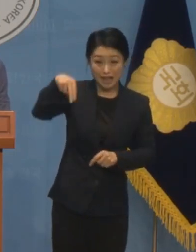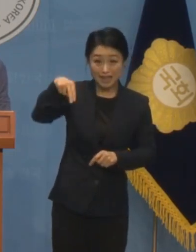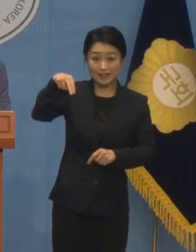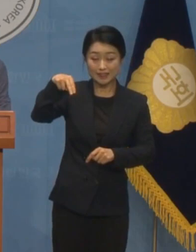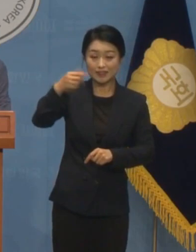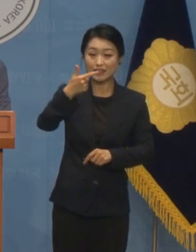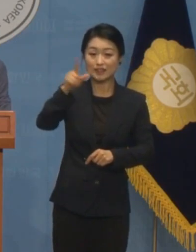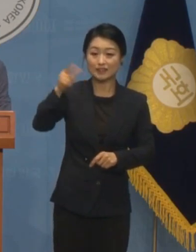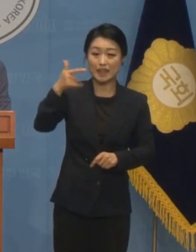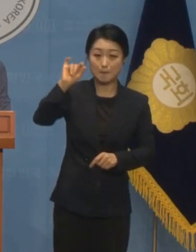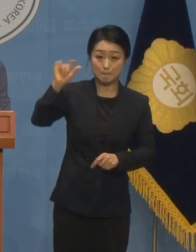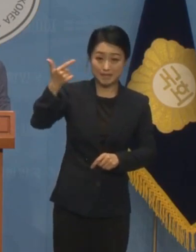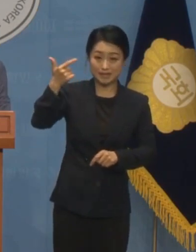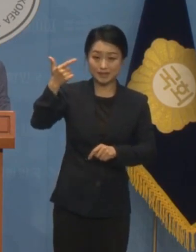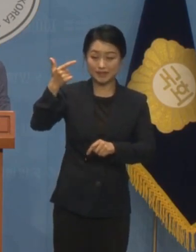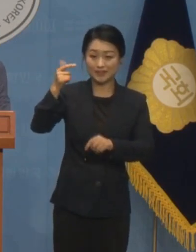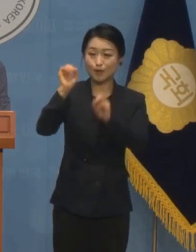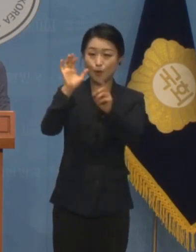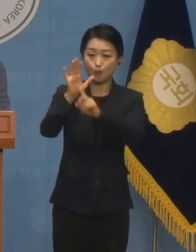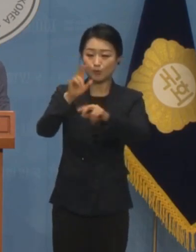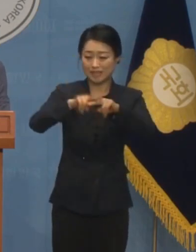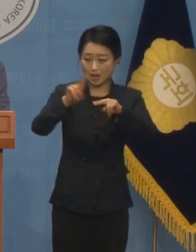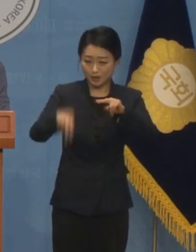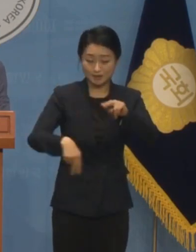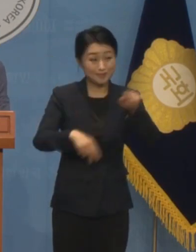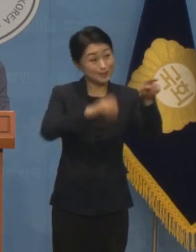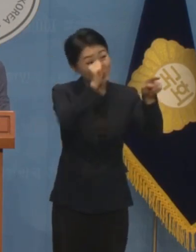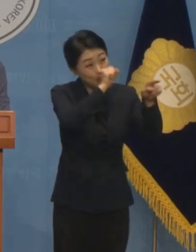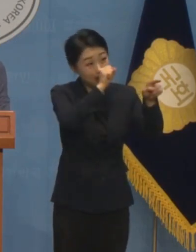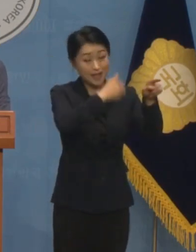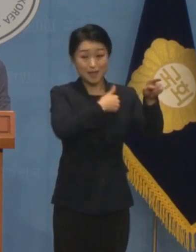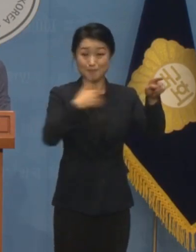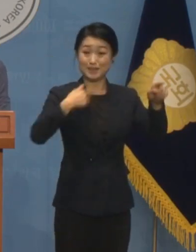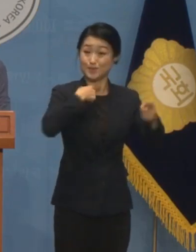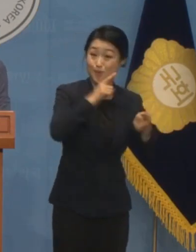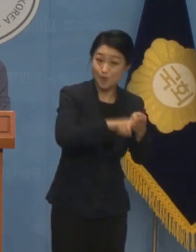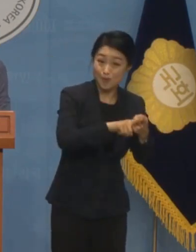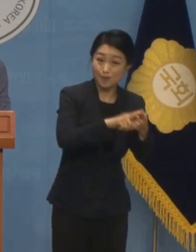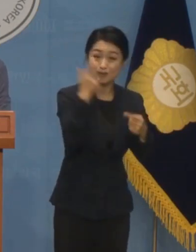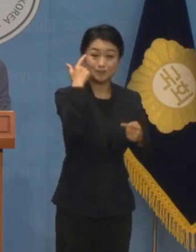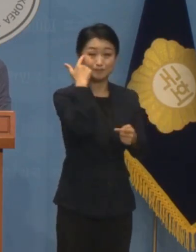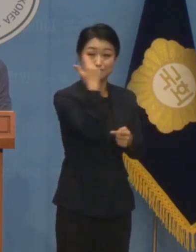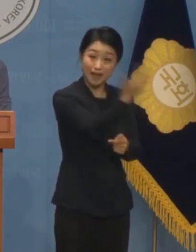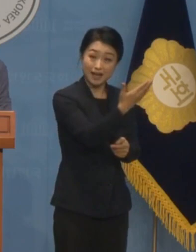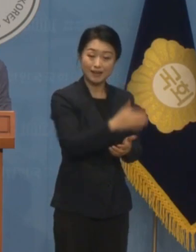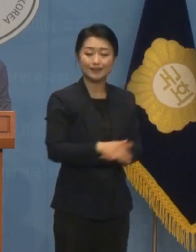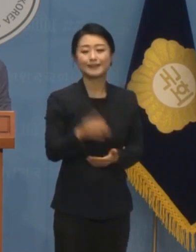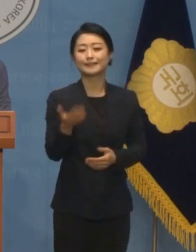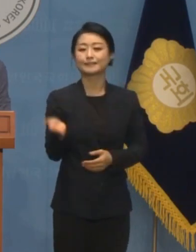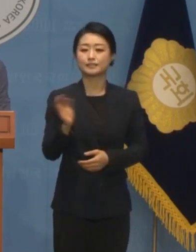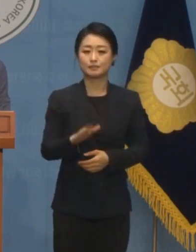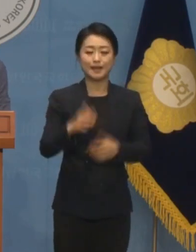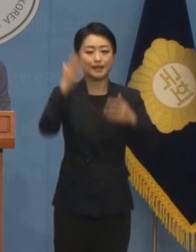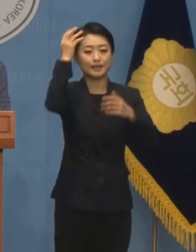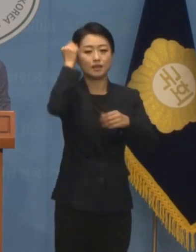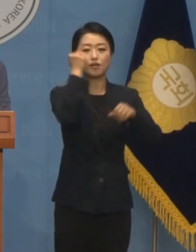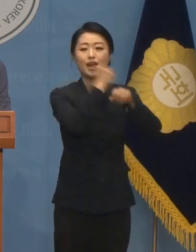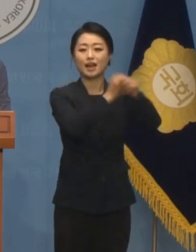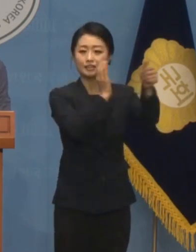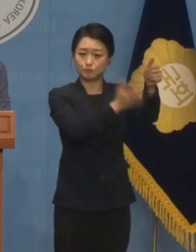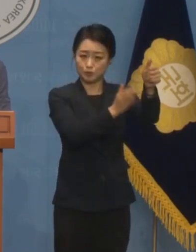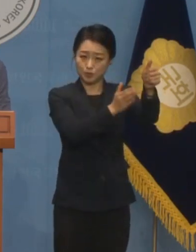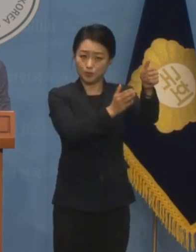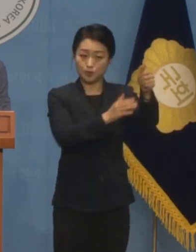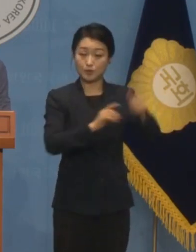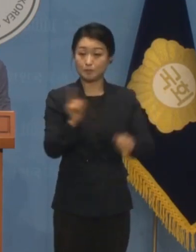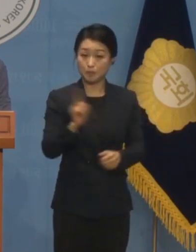친선 대사직을 사임하니 좋습니까? 만족스러우십니까? 그러나 똑똑히 알아둬야